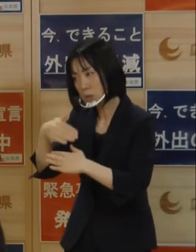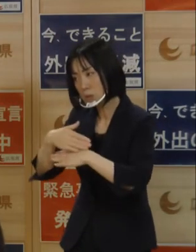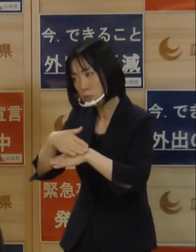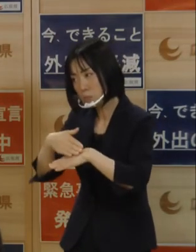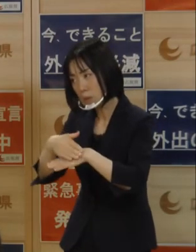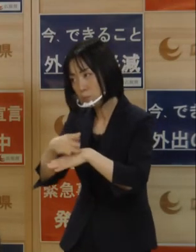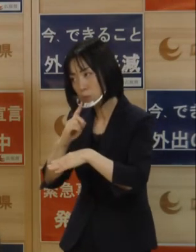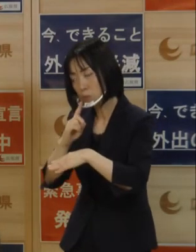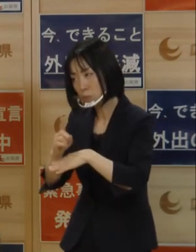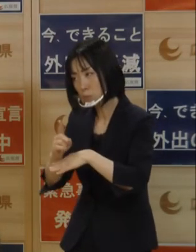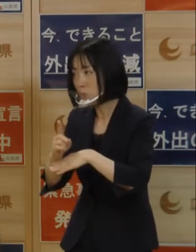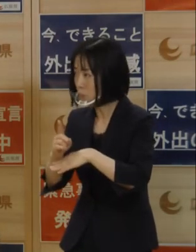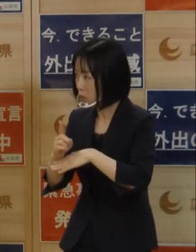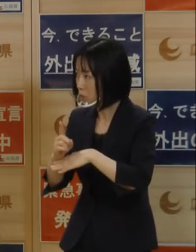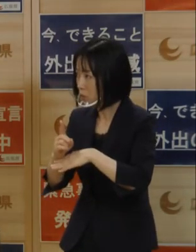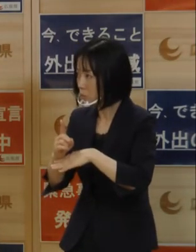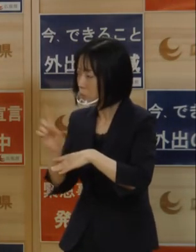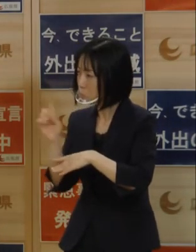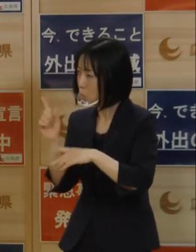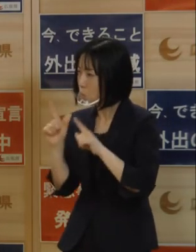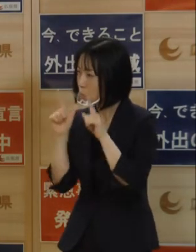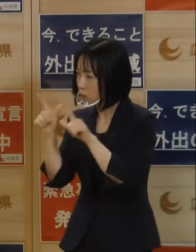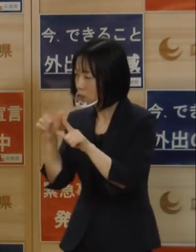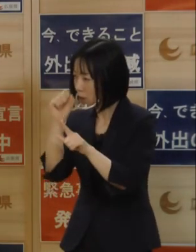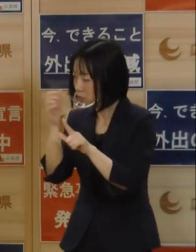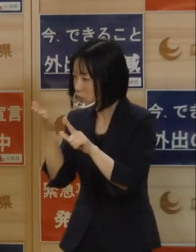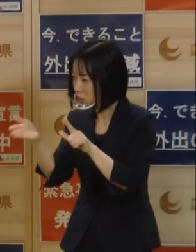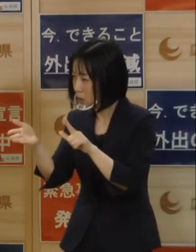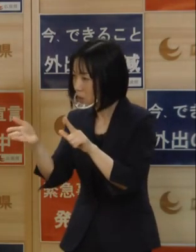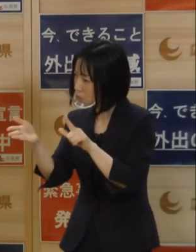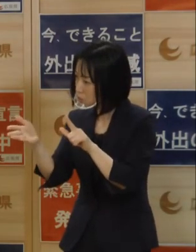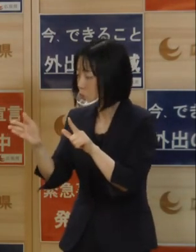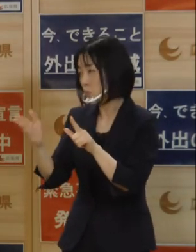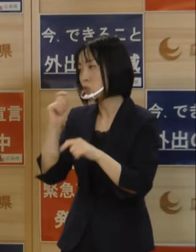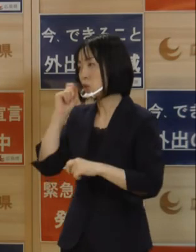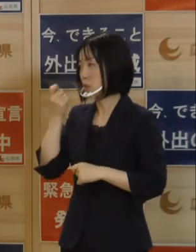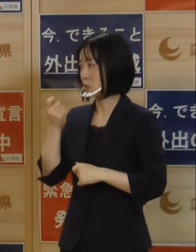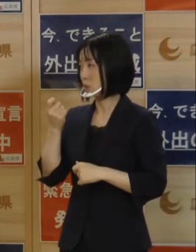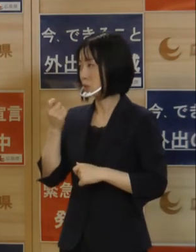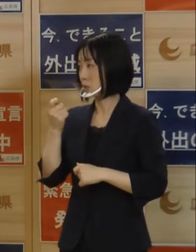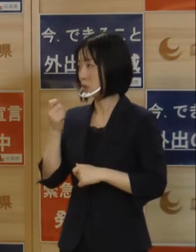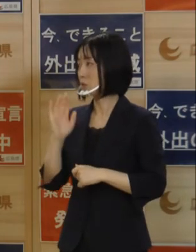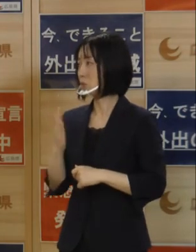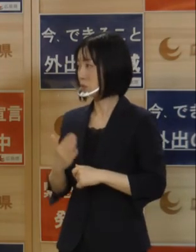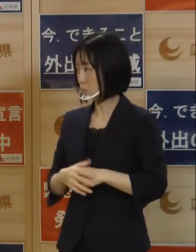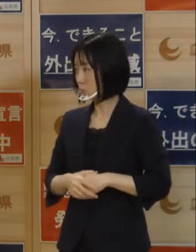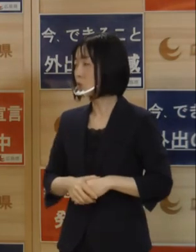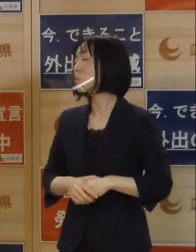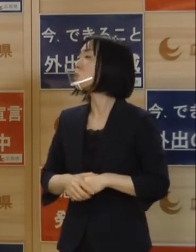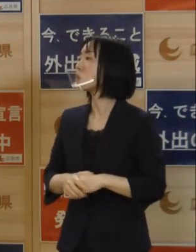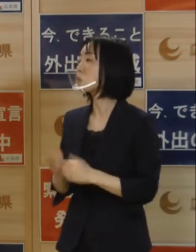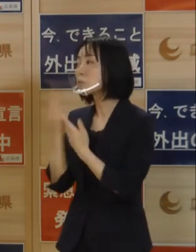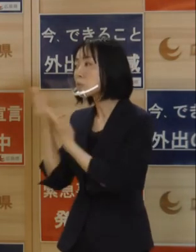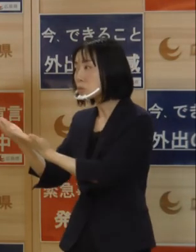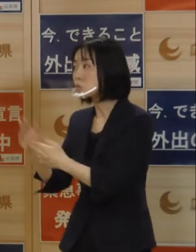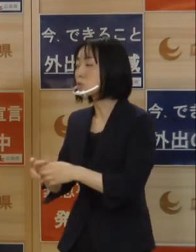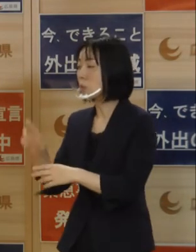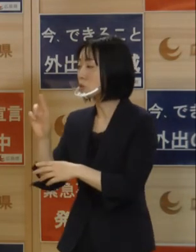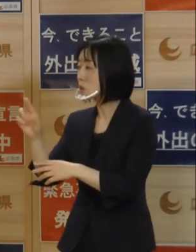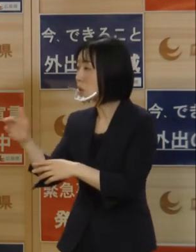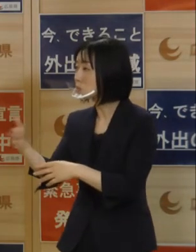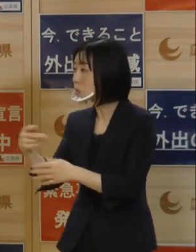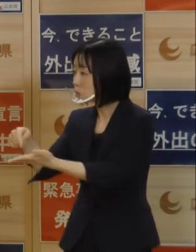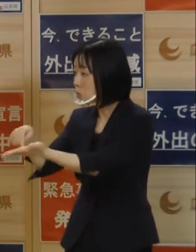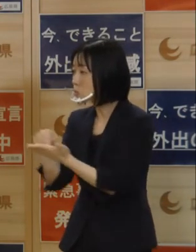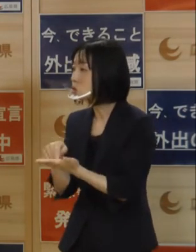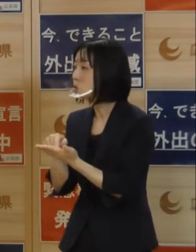どういうふうにお答えしているのかちょっとよくピンとこないところもありますけど、 こう JR からのこう、まあ、申